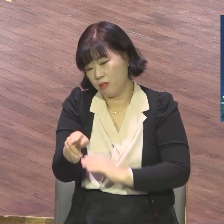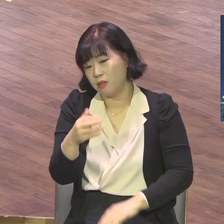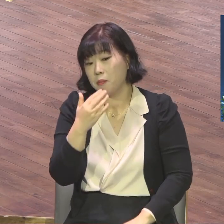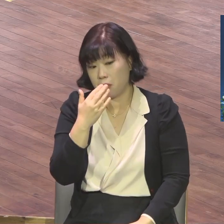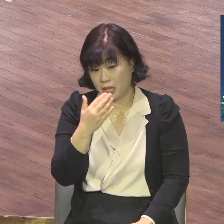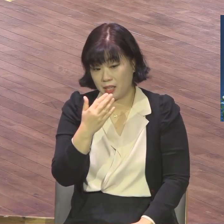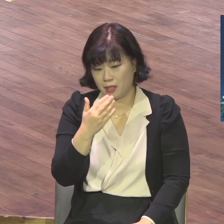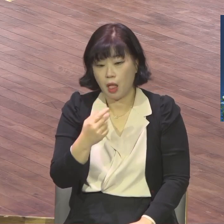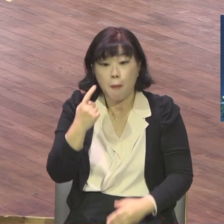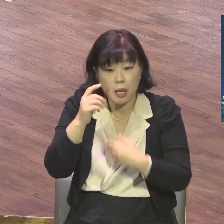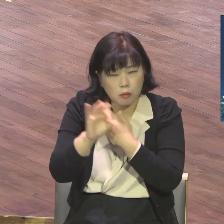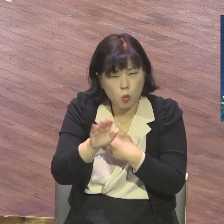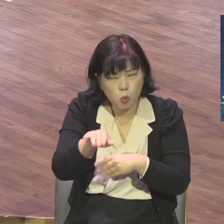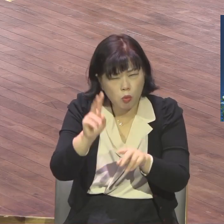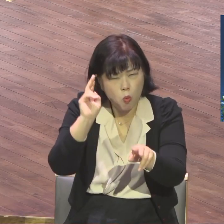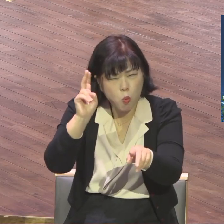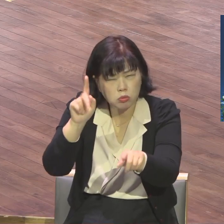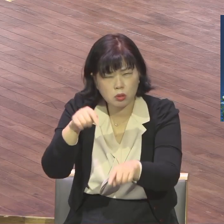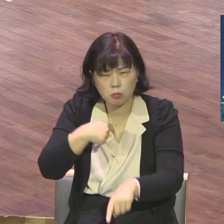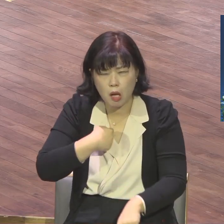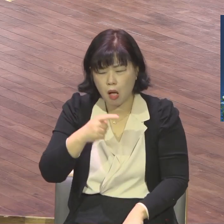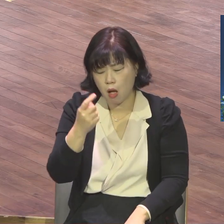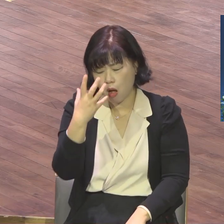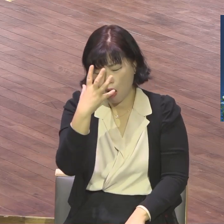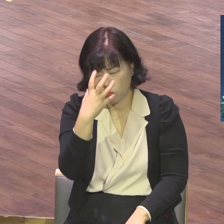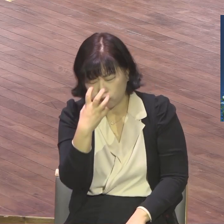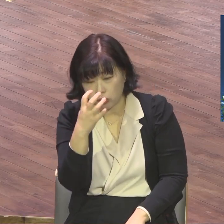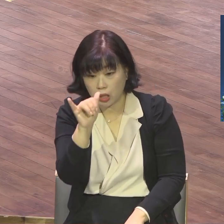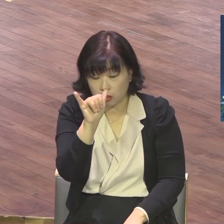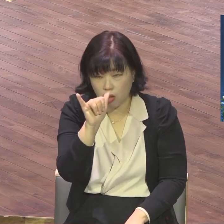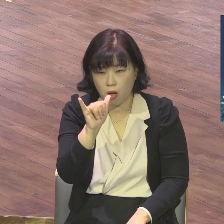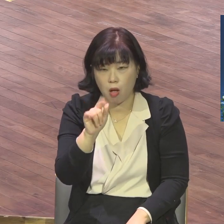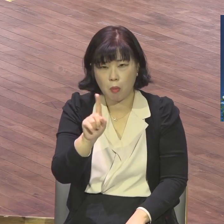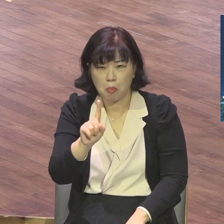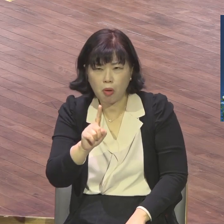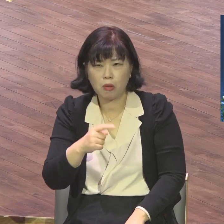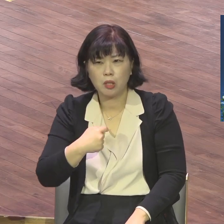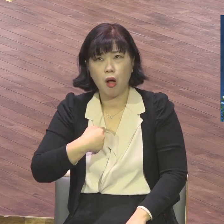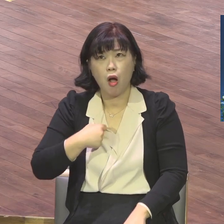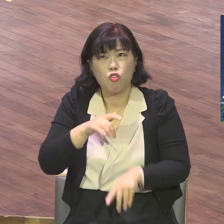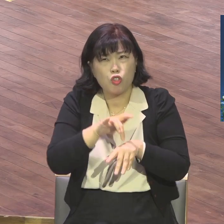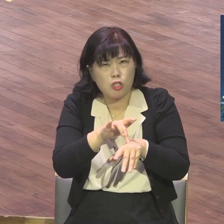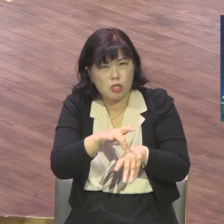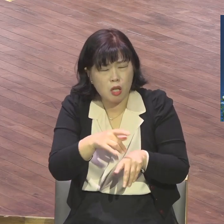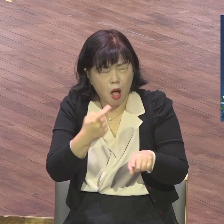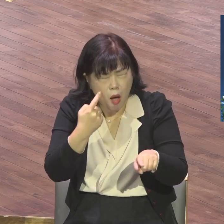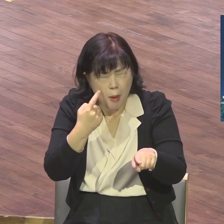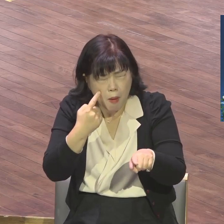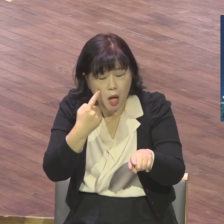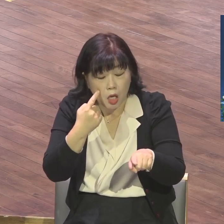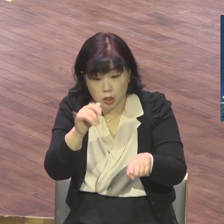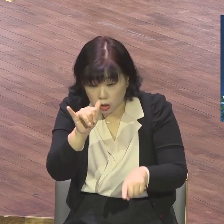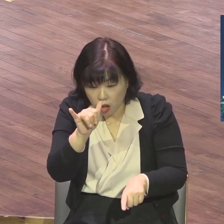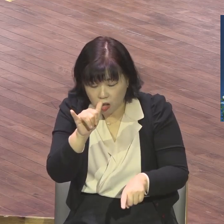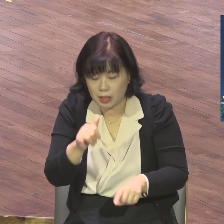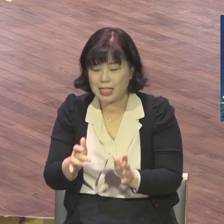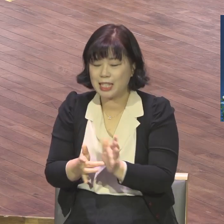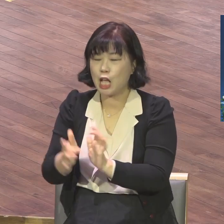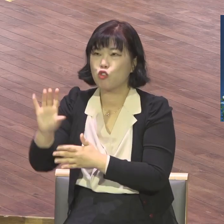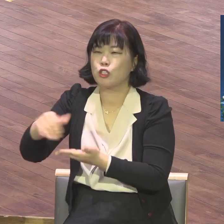있습니까? 예수님 당신은 나의 그리스도십니다 고백해 보시기 바랍니다. 샥 빛이 들어가니까 어둠이 샥